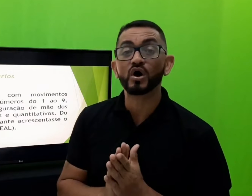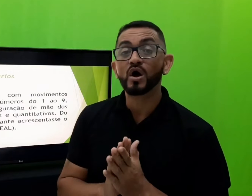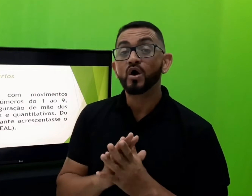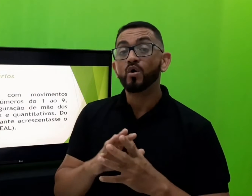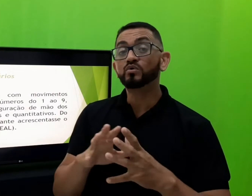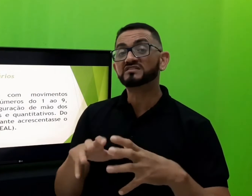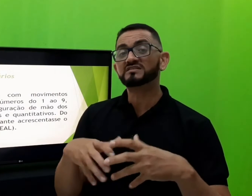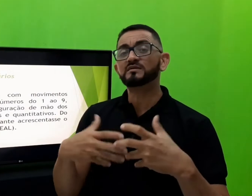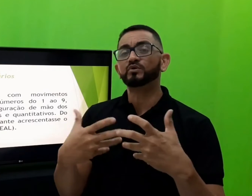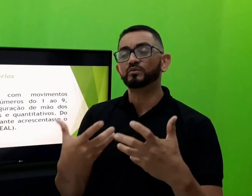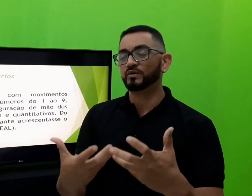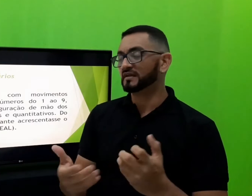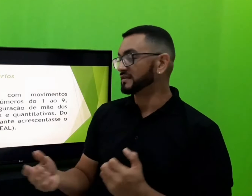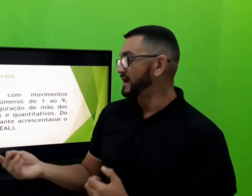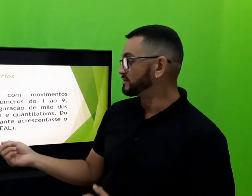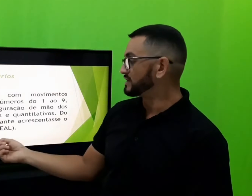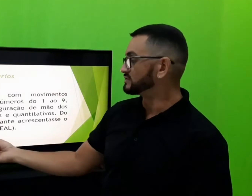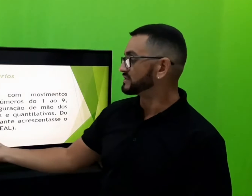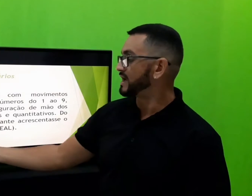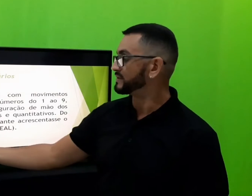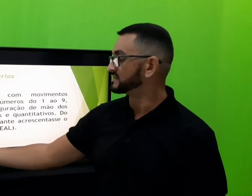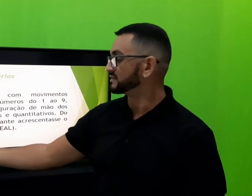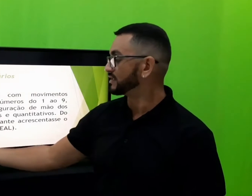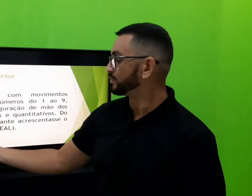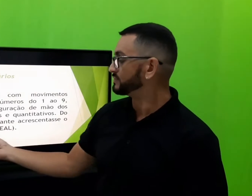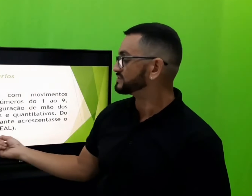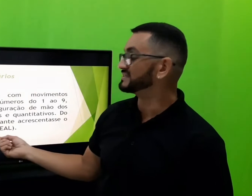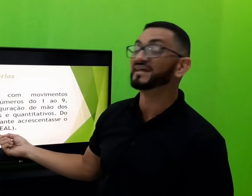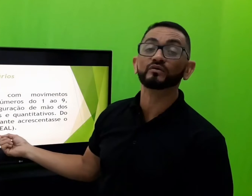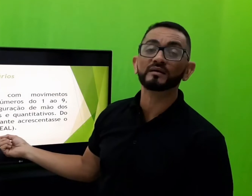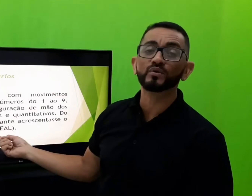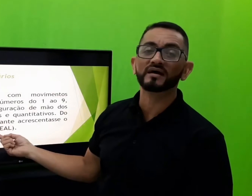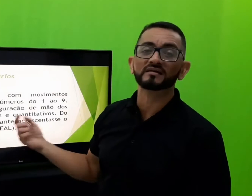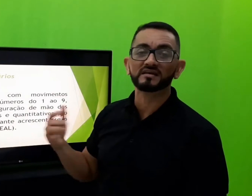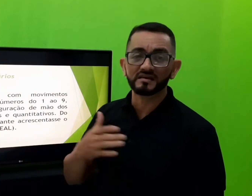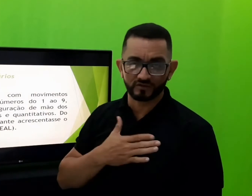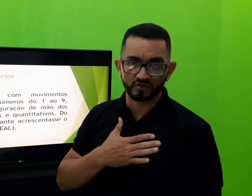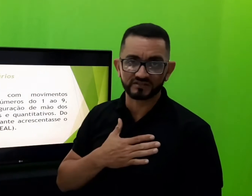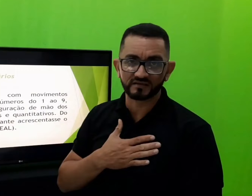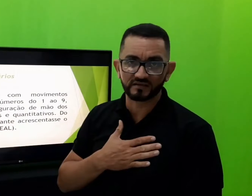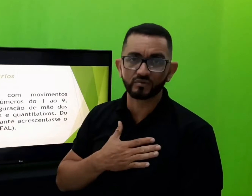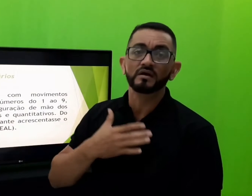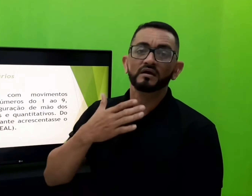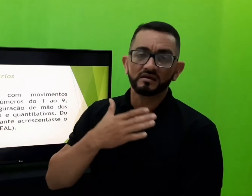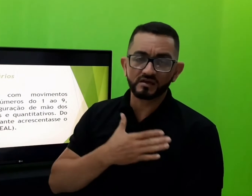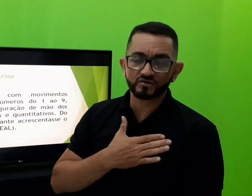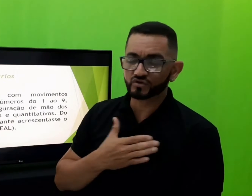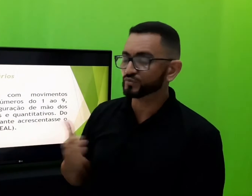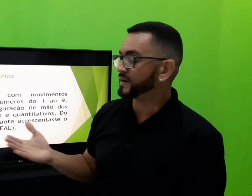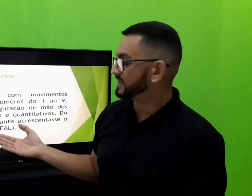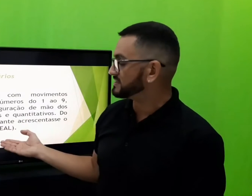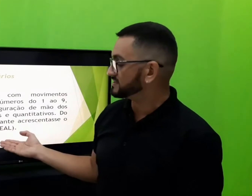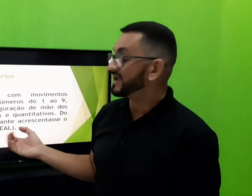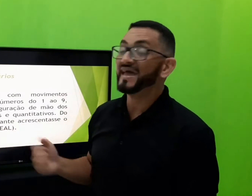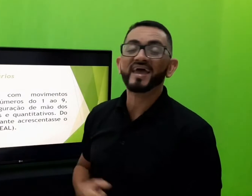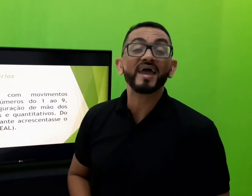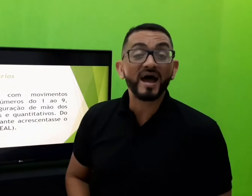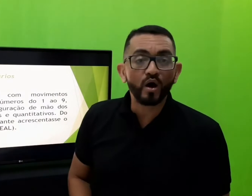só o símbolo monetário, que aqui está representado pelo sinal da moeda, que em nossa língua, que em nosso país é